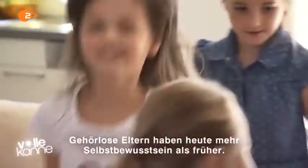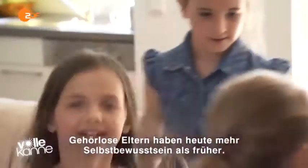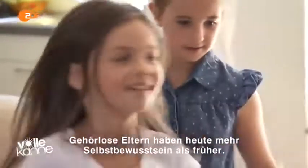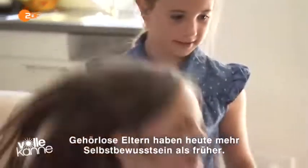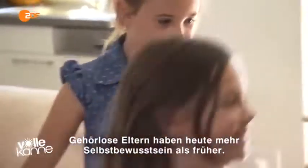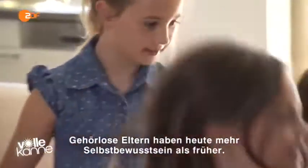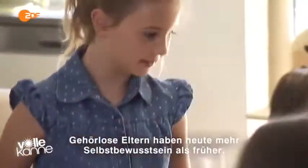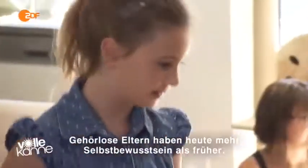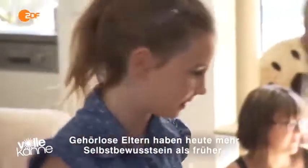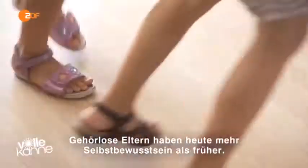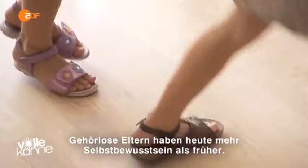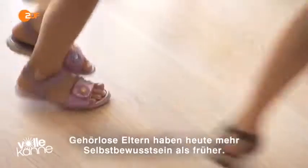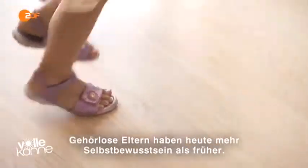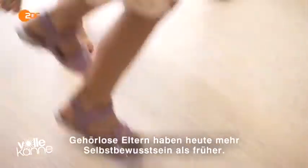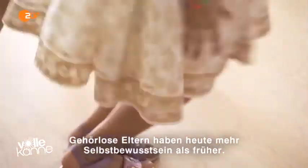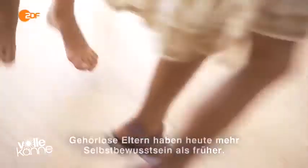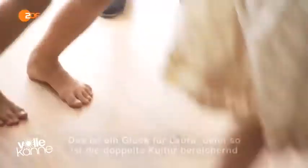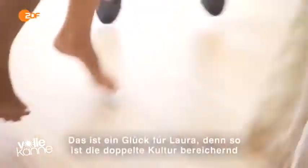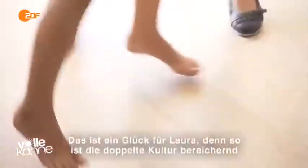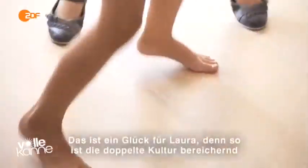Gehörlose Eltern haben heute mehr Selbstbewusstsein als früher.